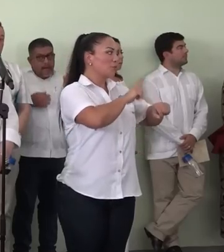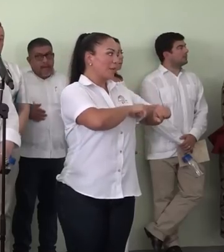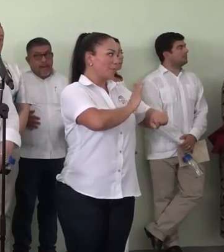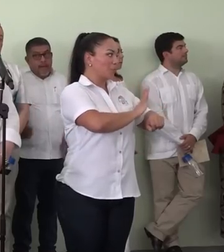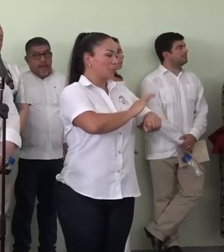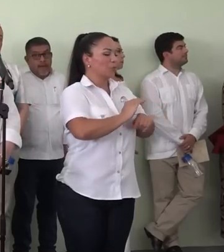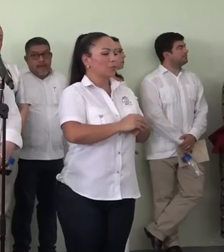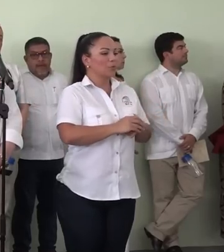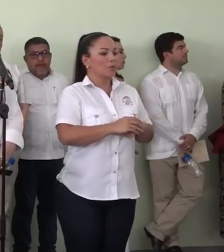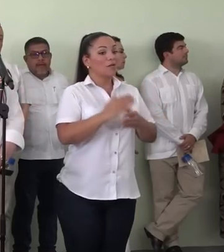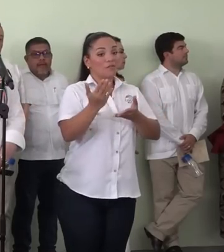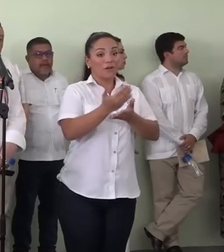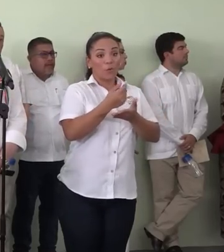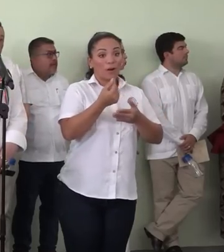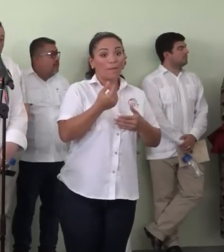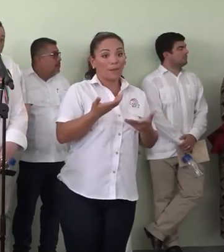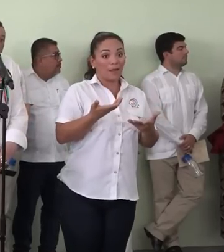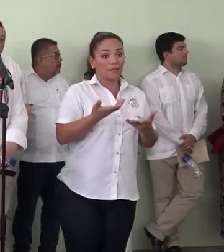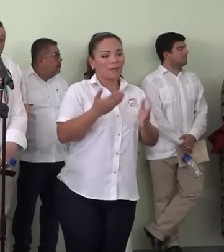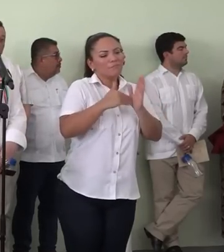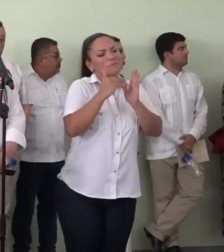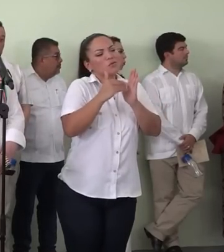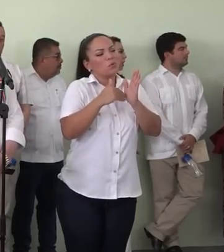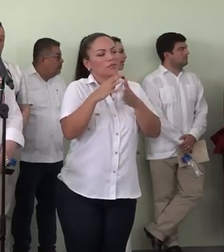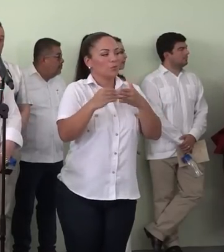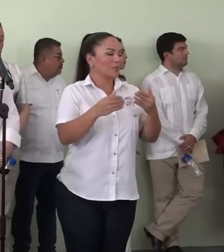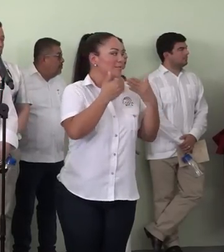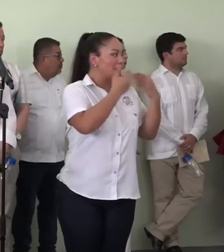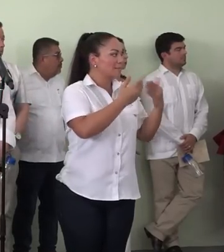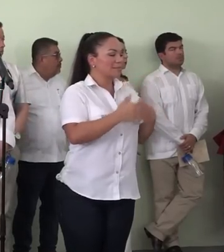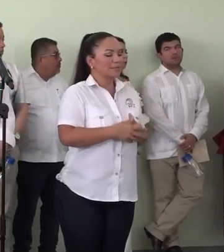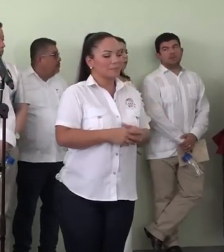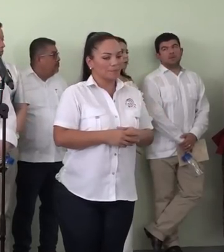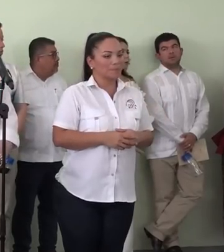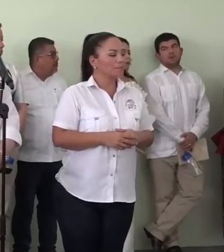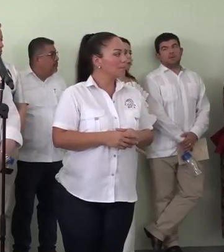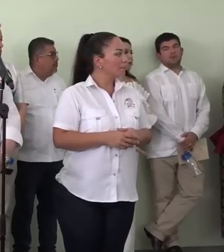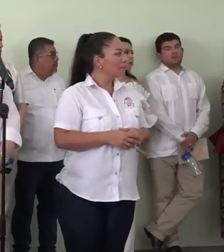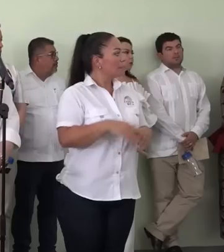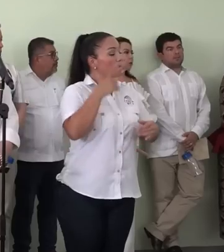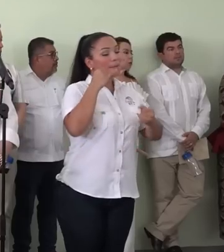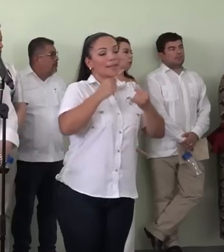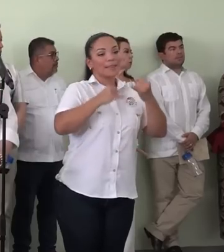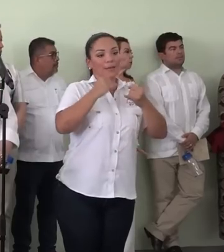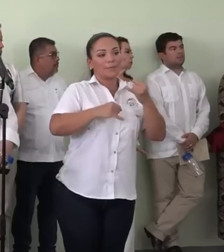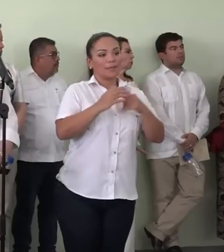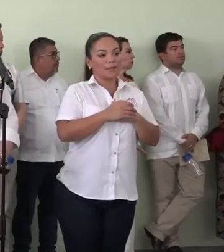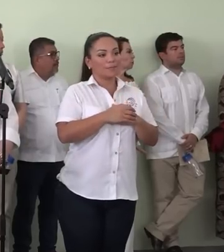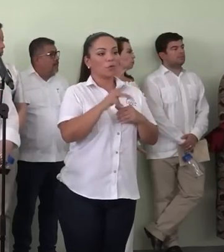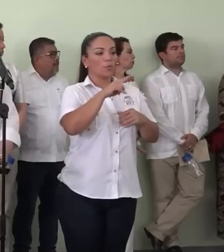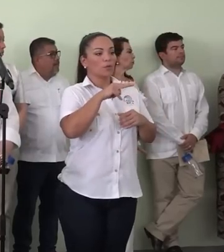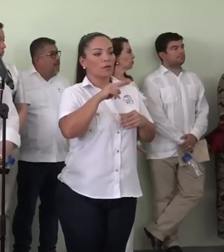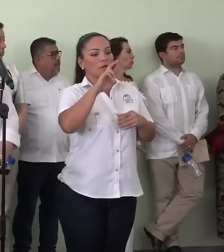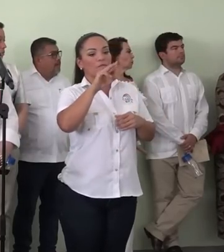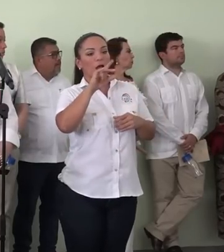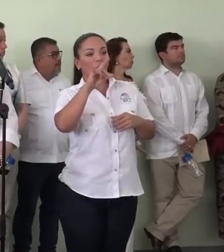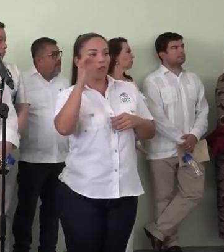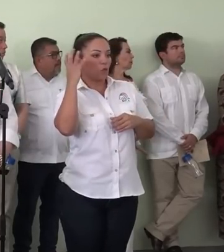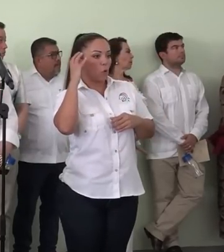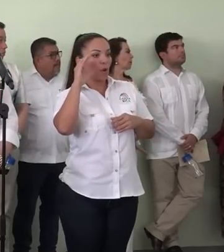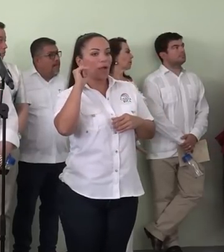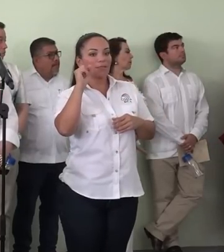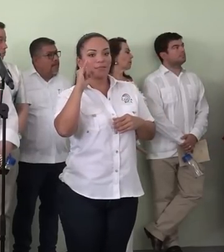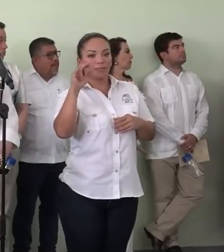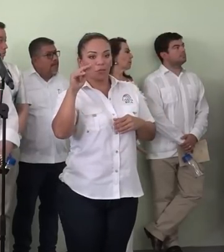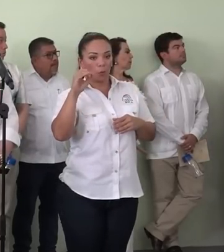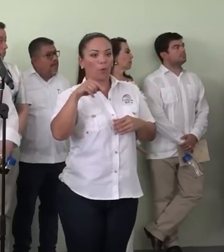tiempo. Recoger la plata nada más son millones de dólares. Gracias. Y finalizamos con los colegas de Radio Casino de acá